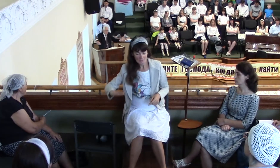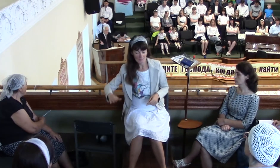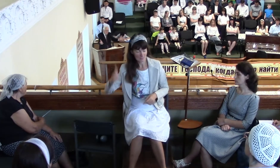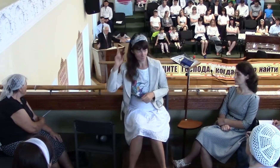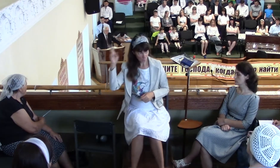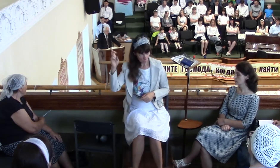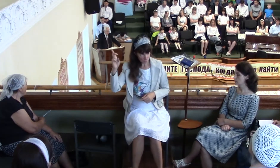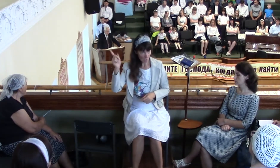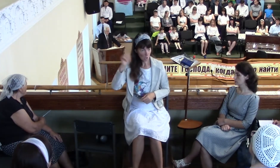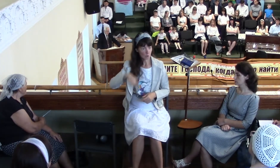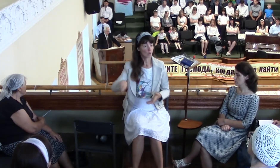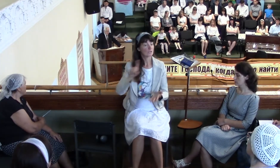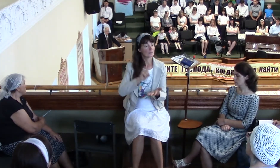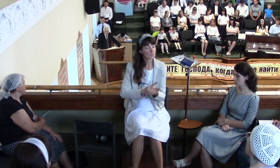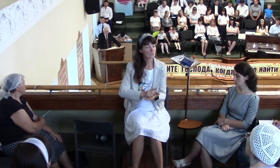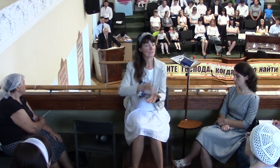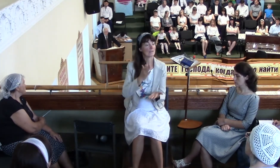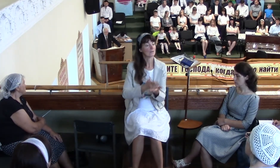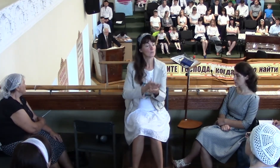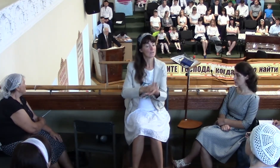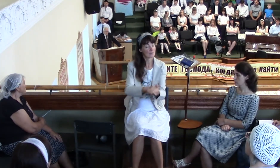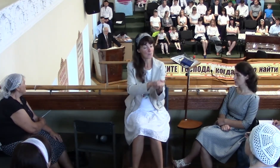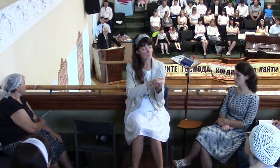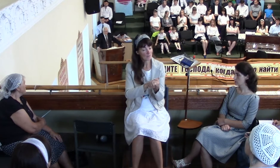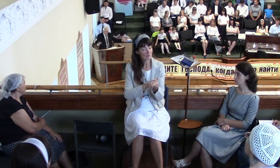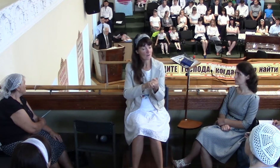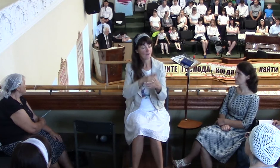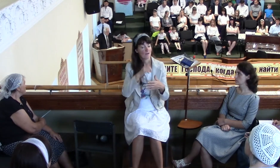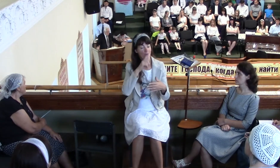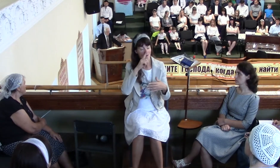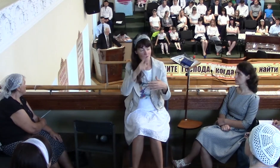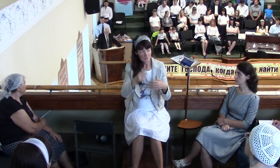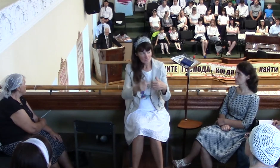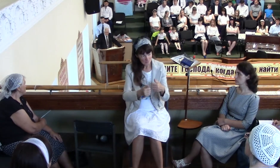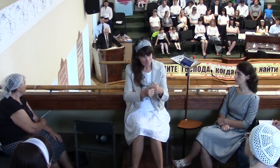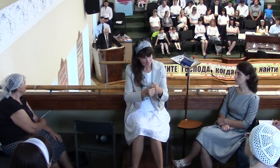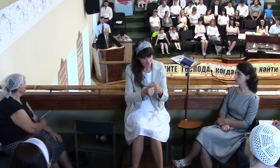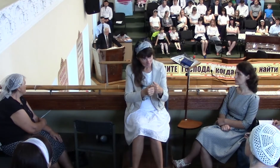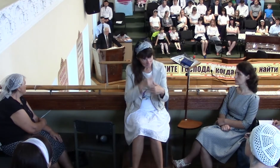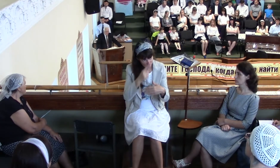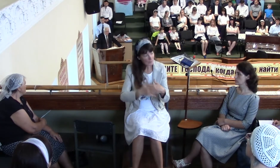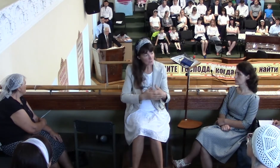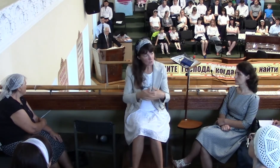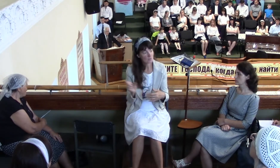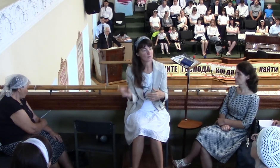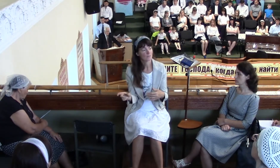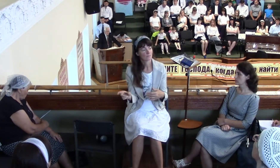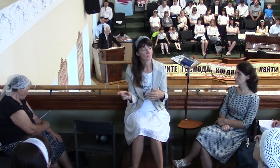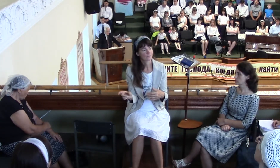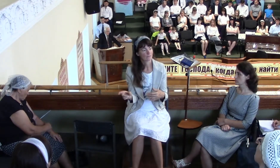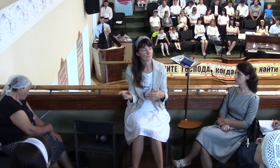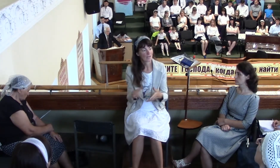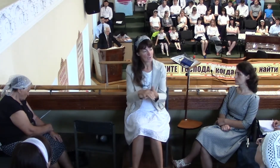мир с ближними. И не просто такой мир, что сяду подальше и будет спокойно на душе, а